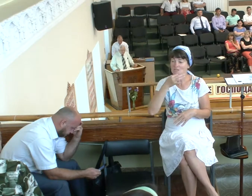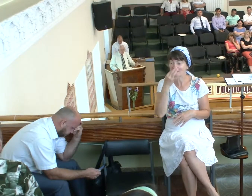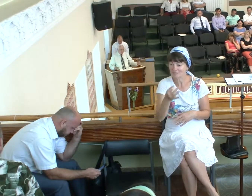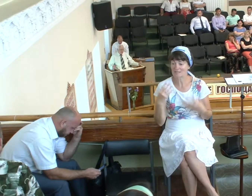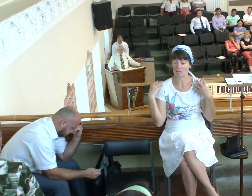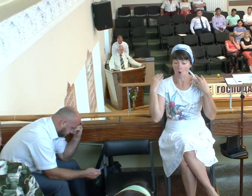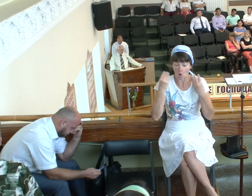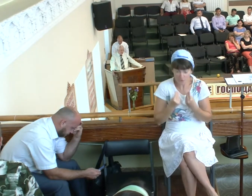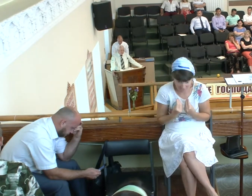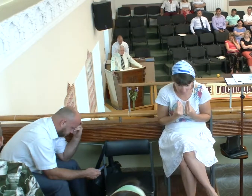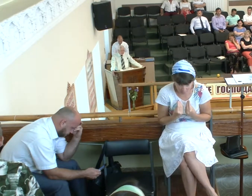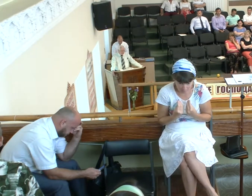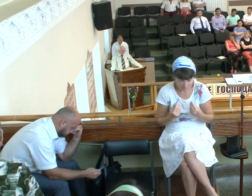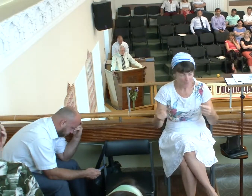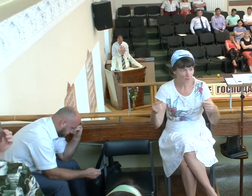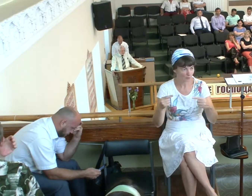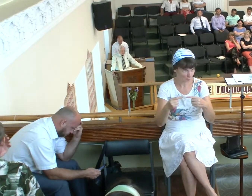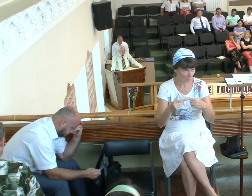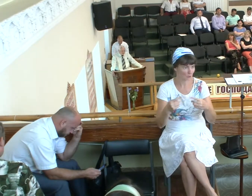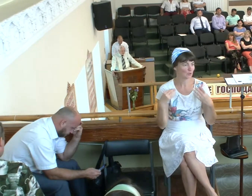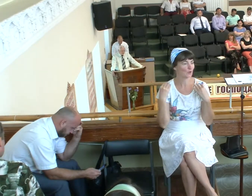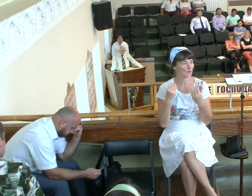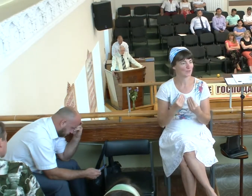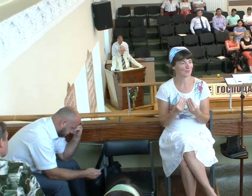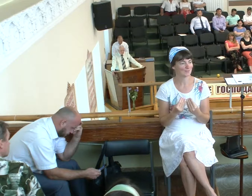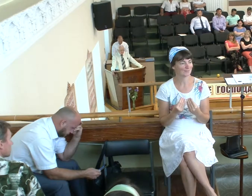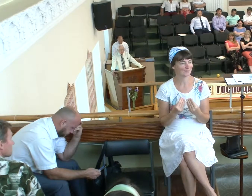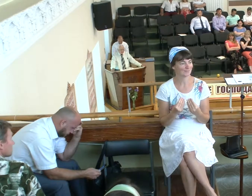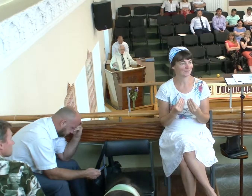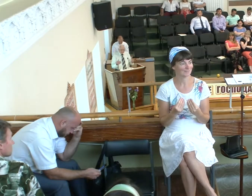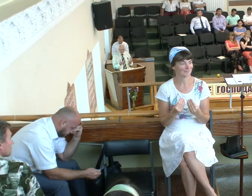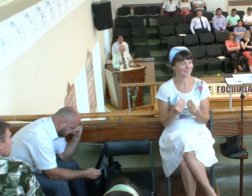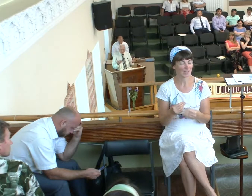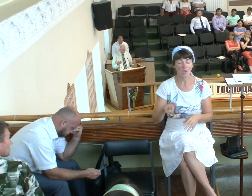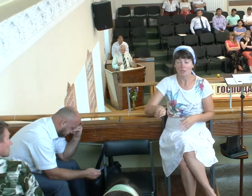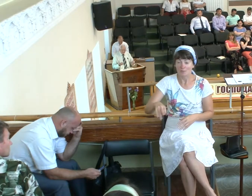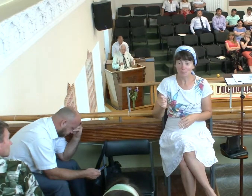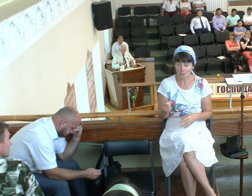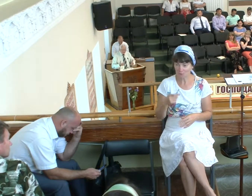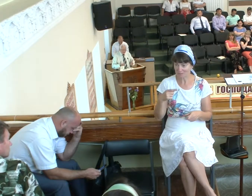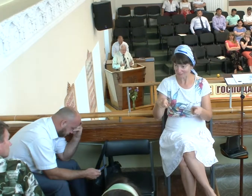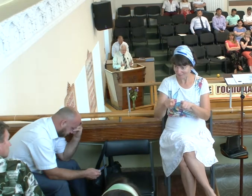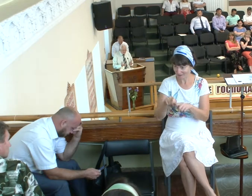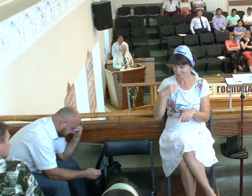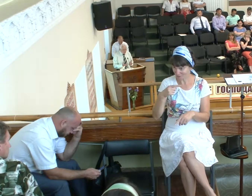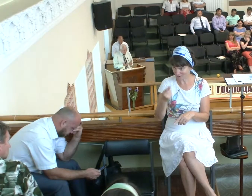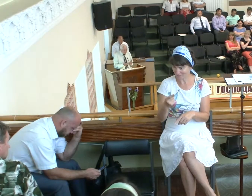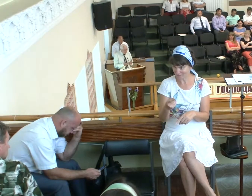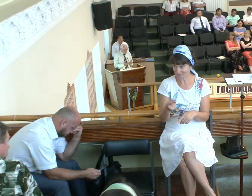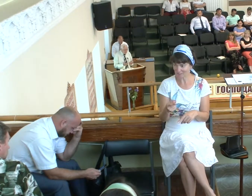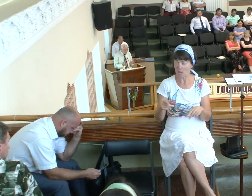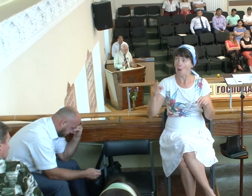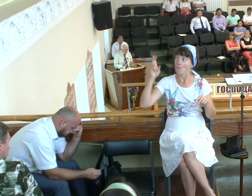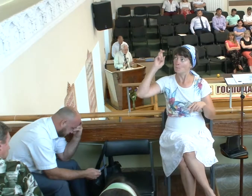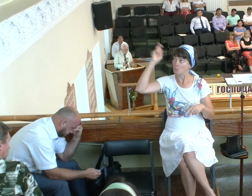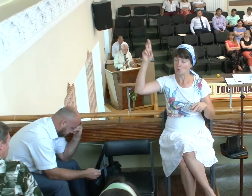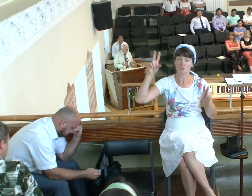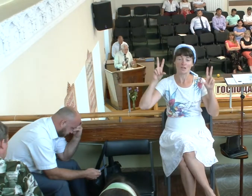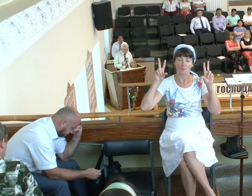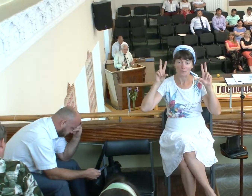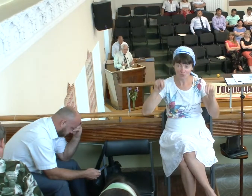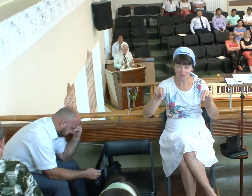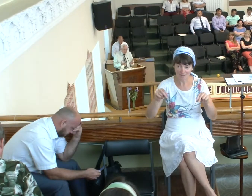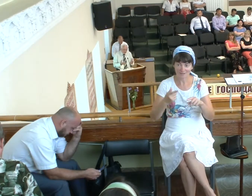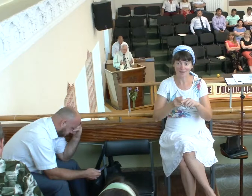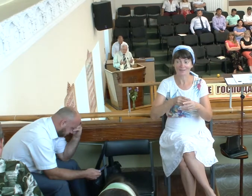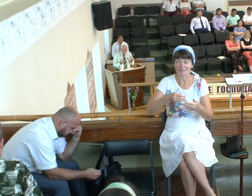Божье обетование в Писании драгоценным. Друзья, говорят, что значит драгоценное? Значит, то, что мы бережем,